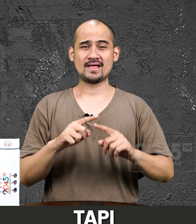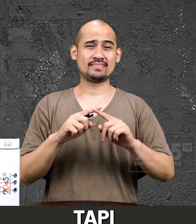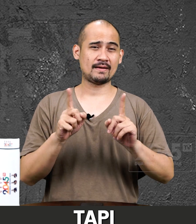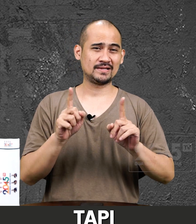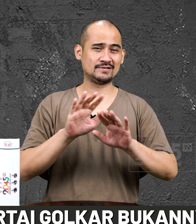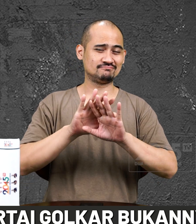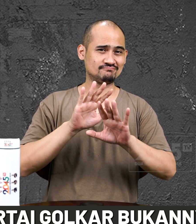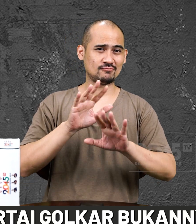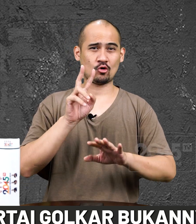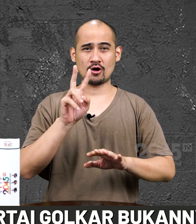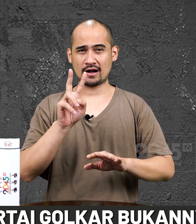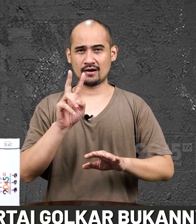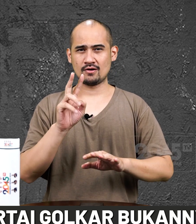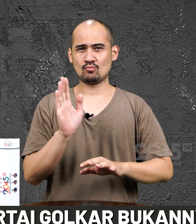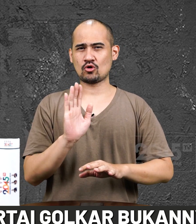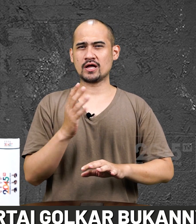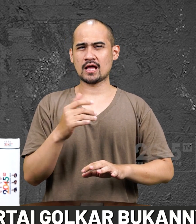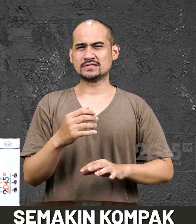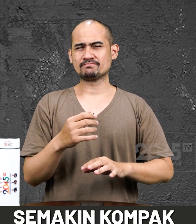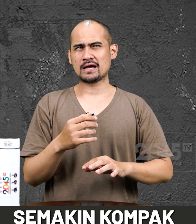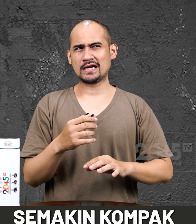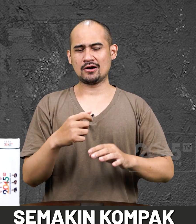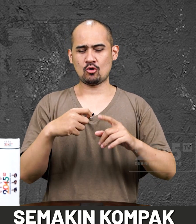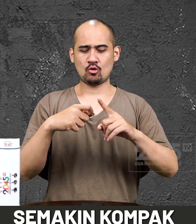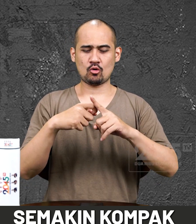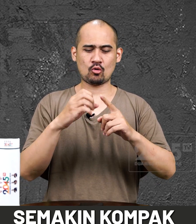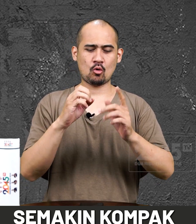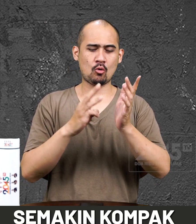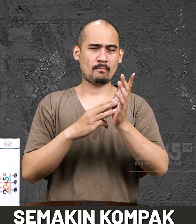Tapi, Partai Golkar bukannya semakin kompak.